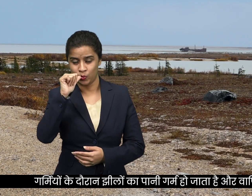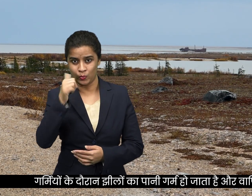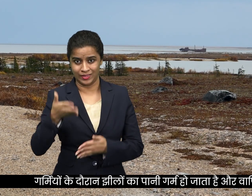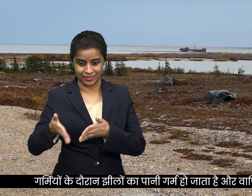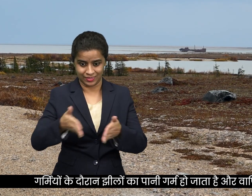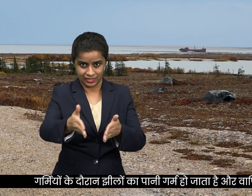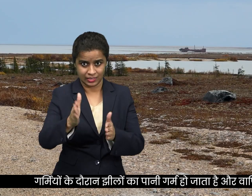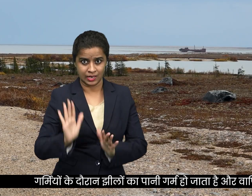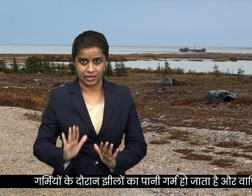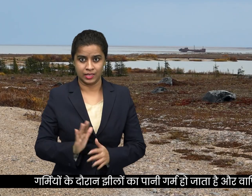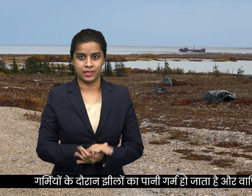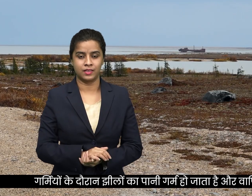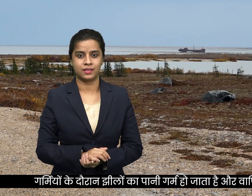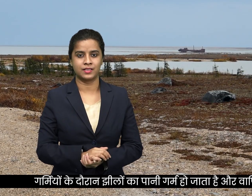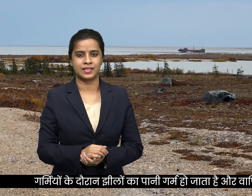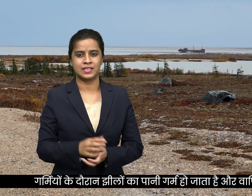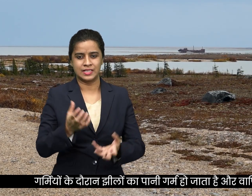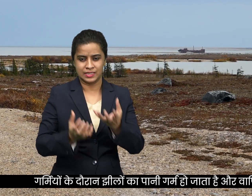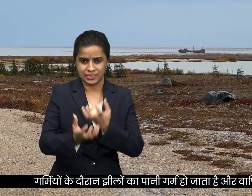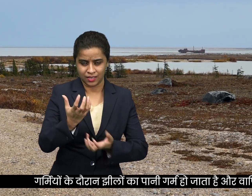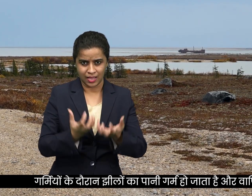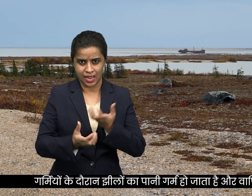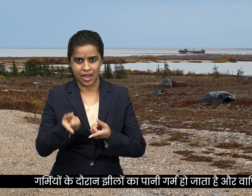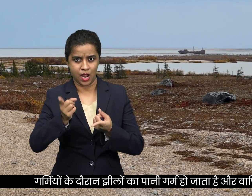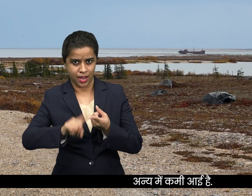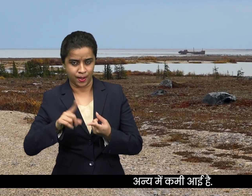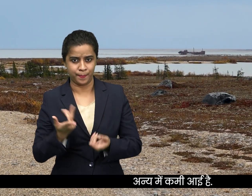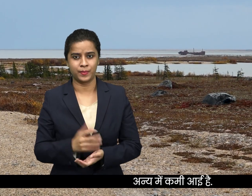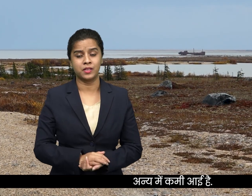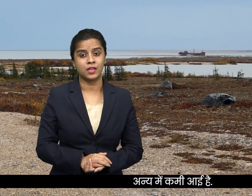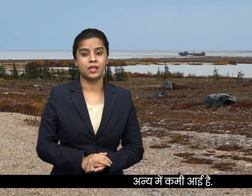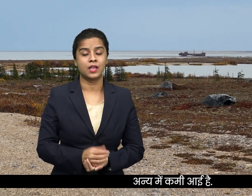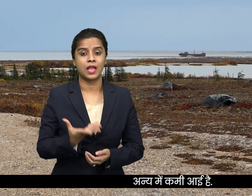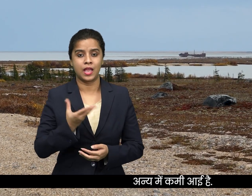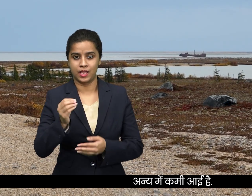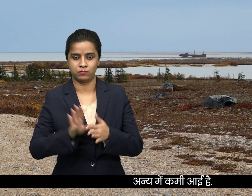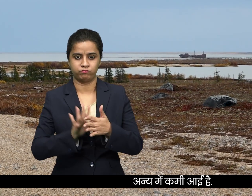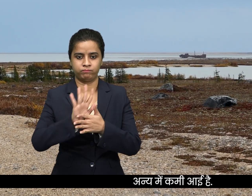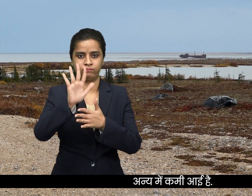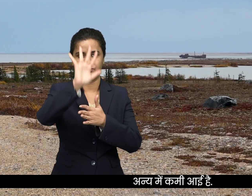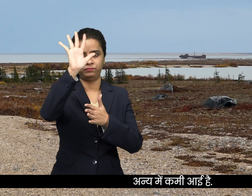हो जाता है और वाष्पित हो जाता है। अन्य में कमी आई है।